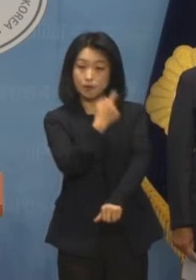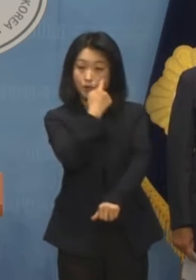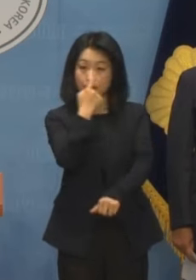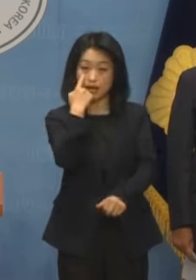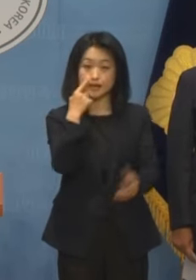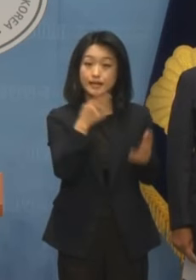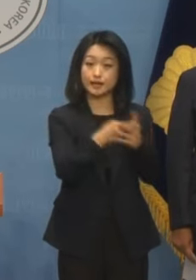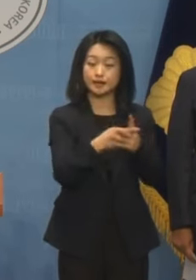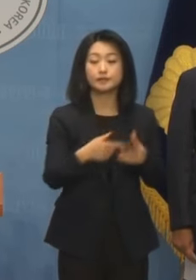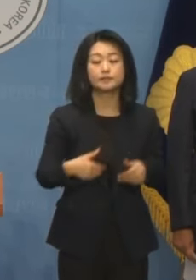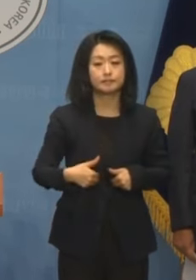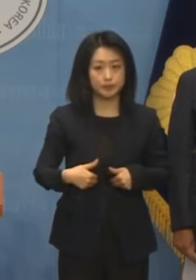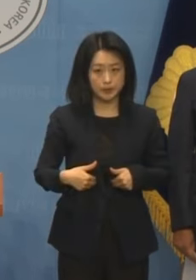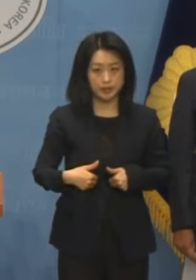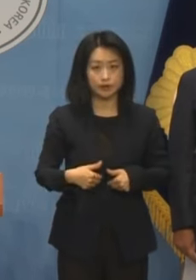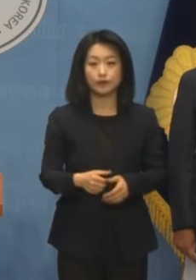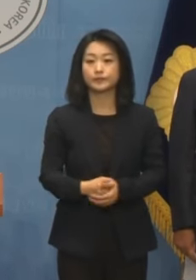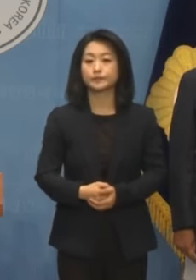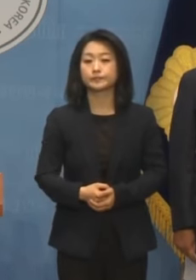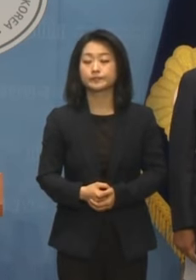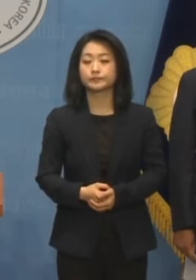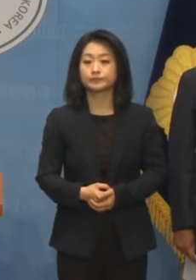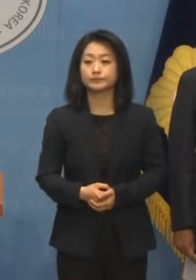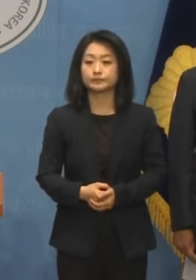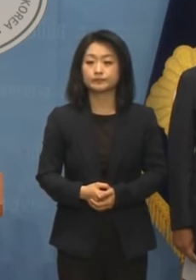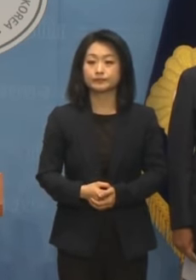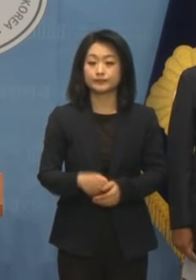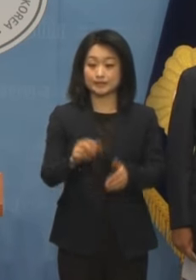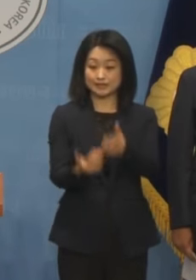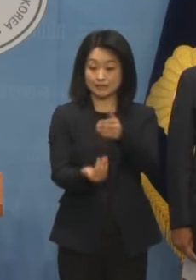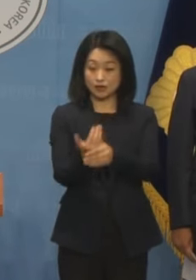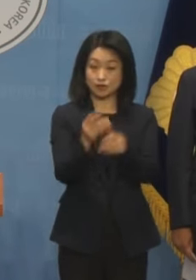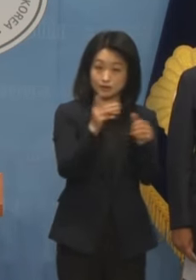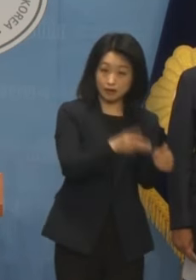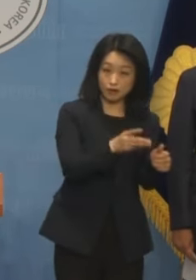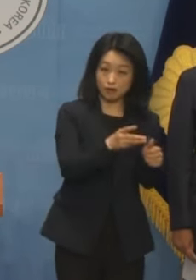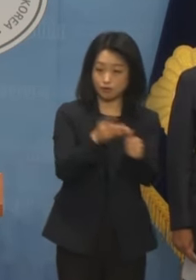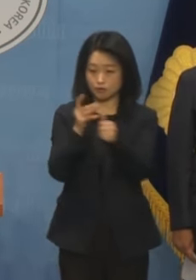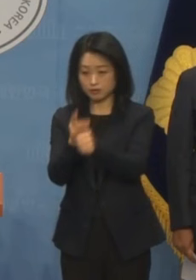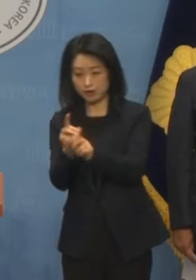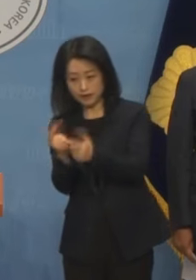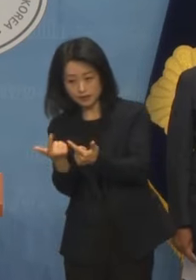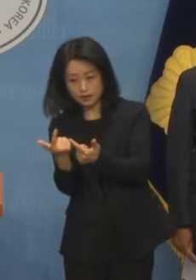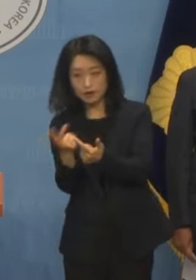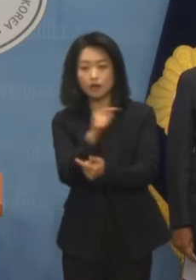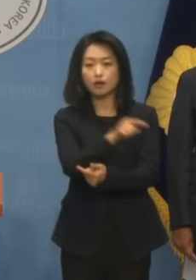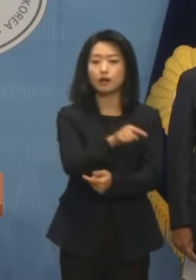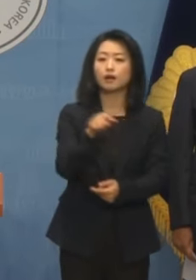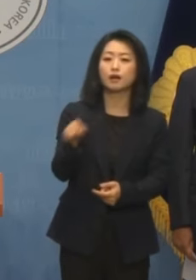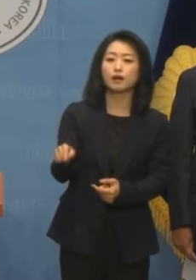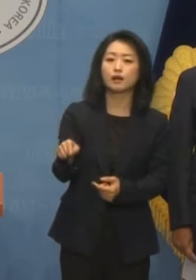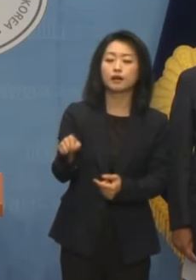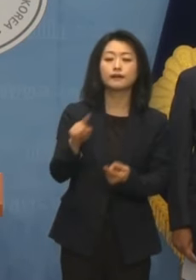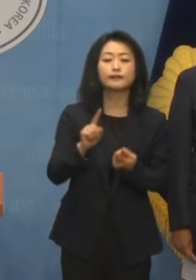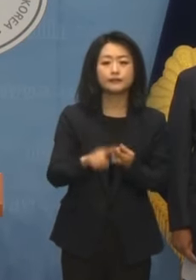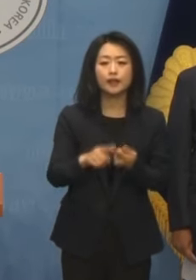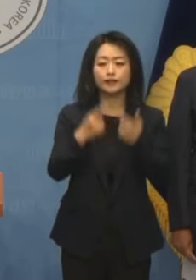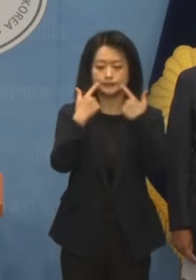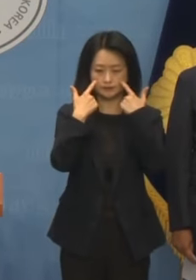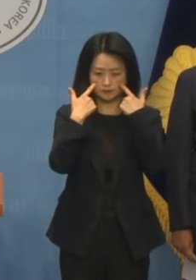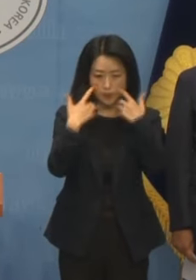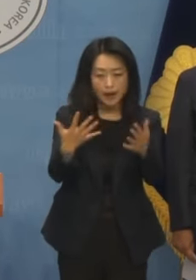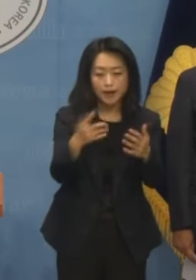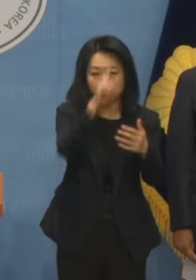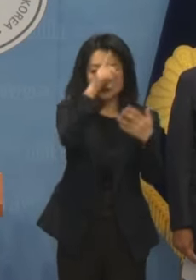규명이 필요하기 때문입니다. 그래서 이 사건이 테러인지 아닌지에 대한 부분에 대한